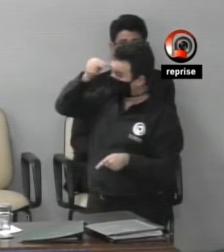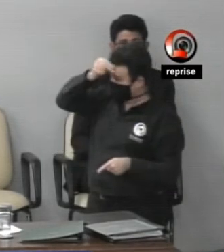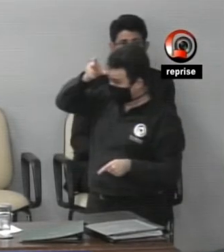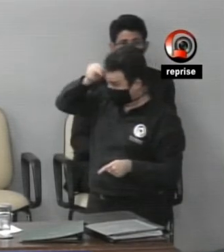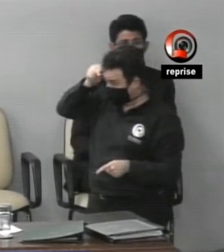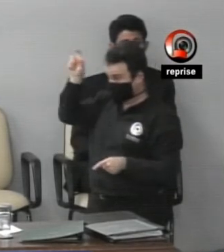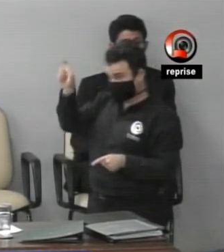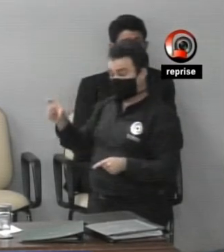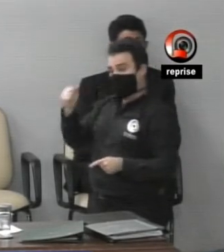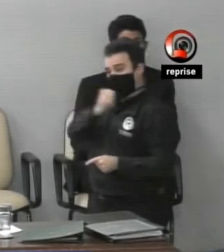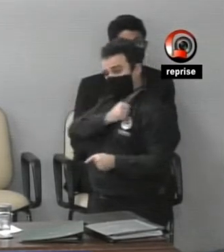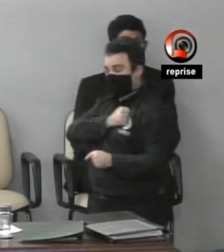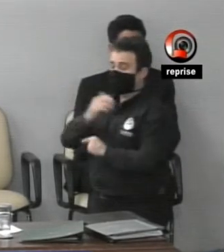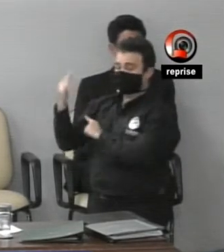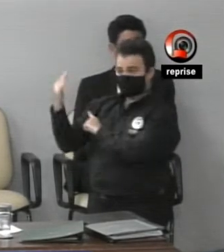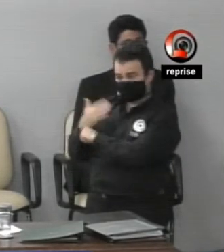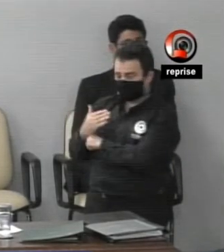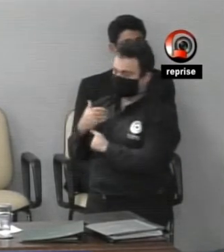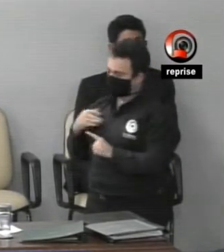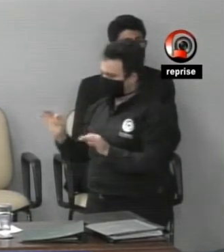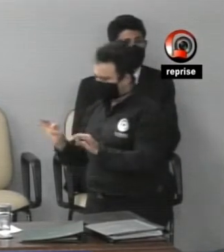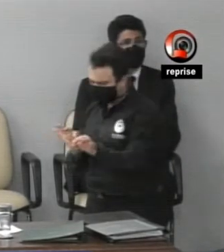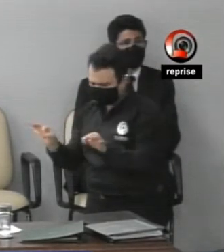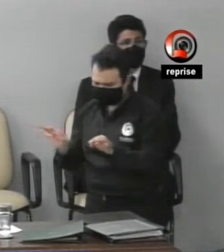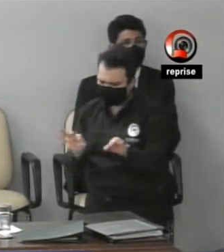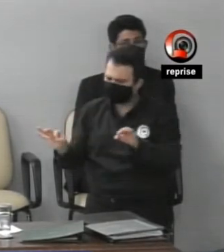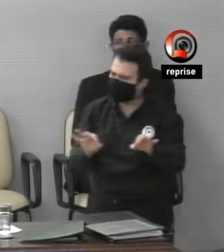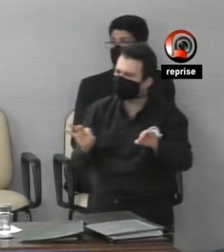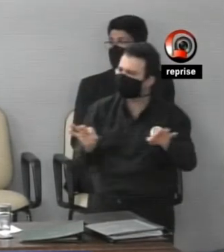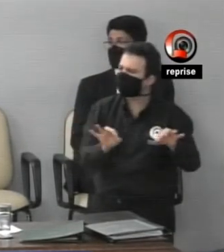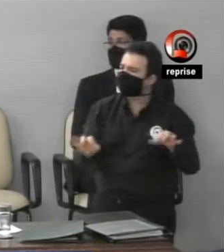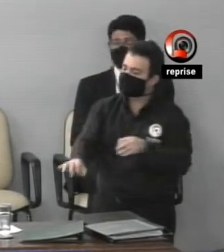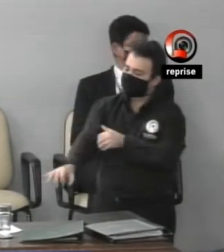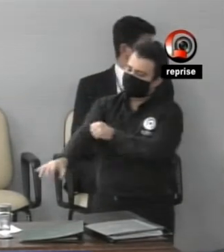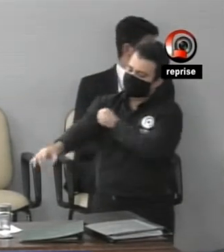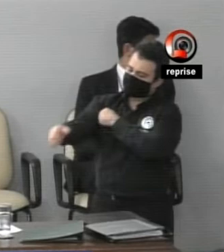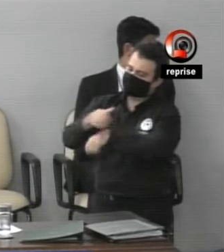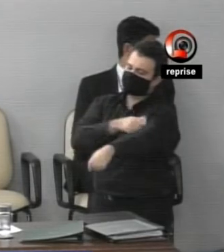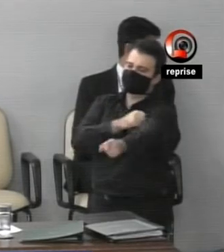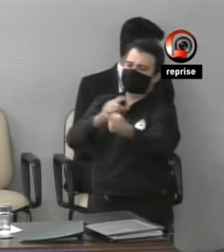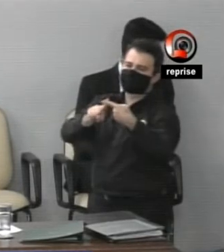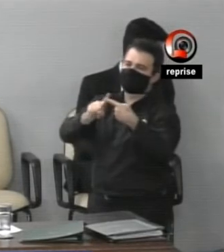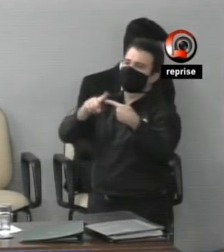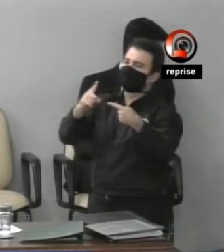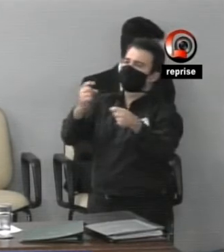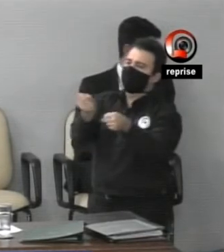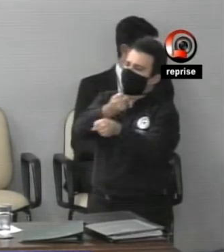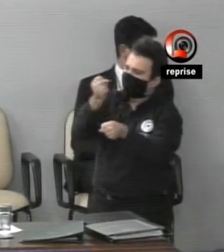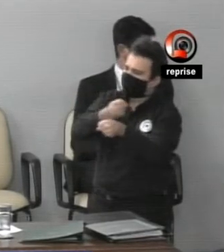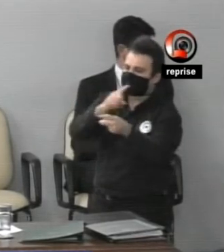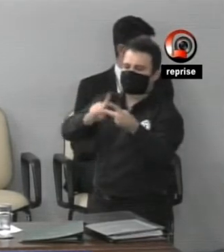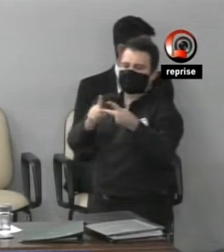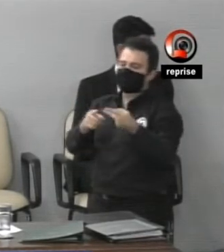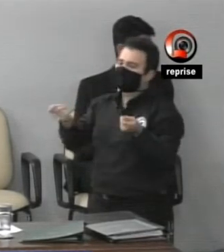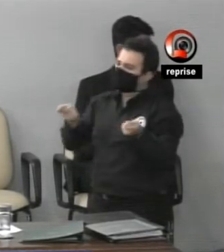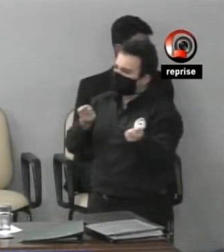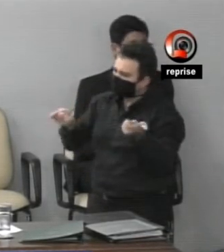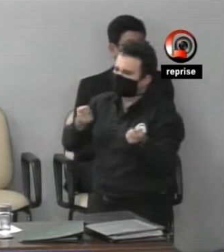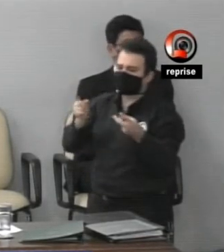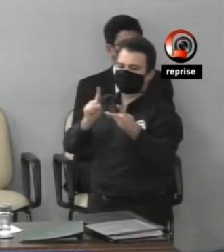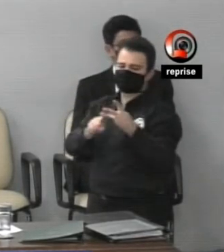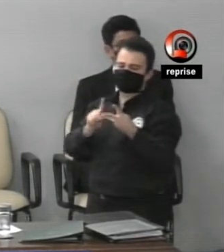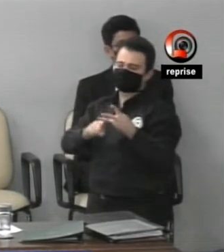ele coordenando todas essas atividades, envolvendo Secretaria de Obras, Secretaria de Administração, Procuradoria-Geral